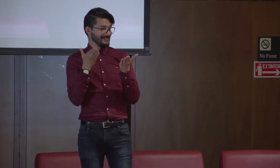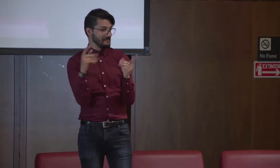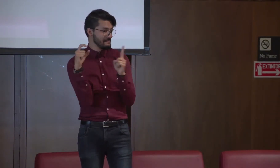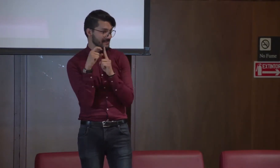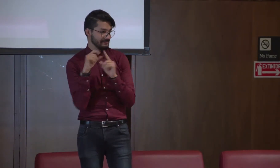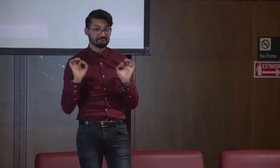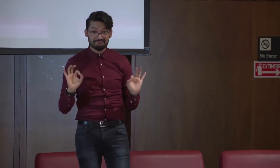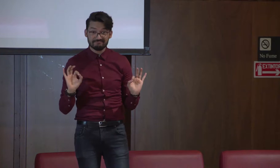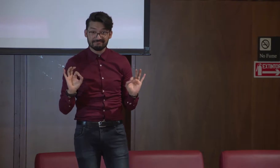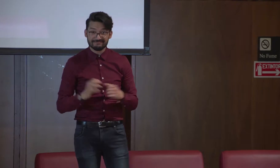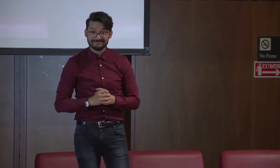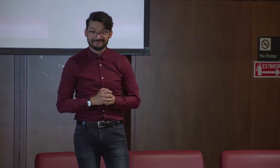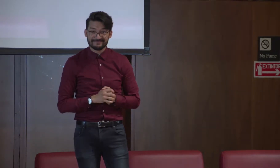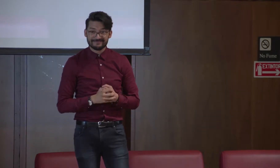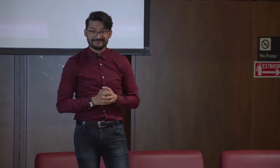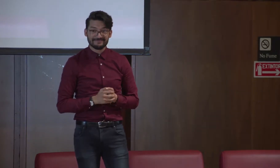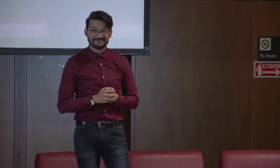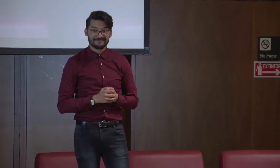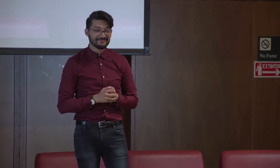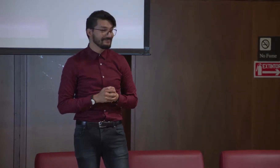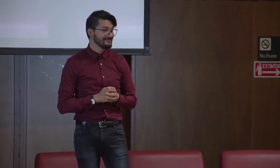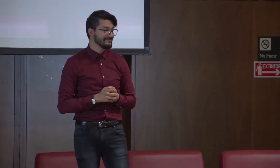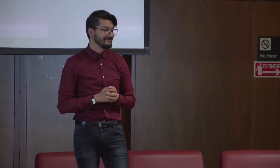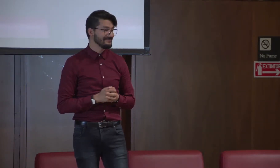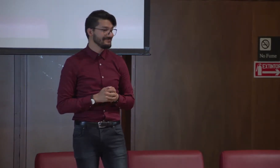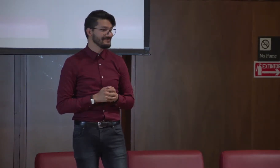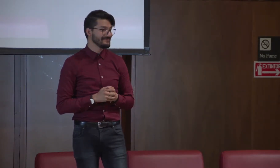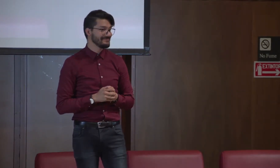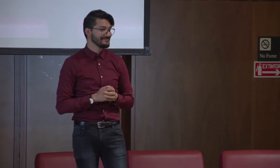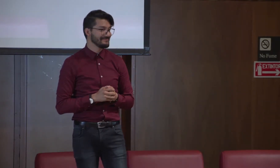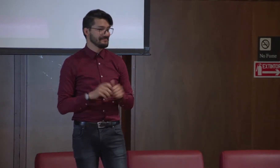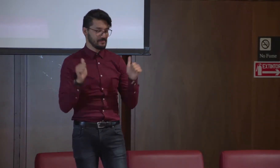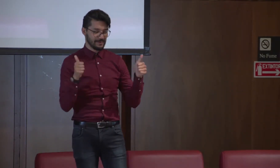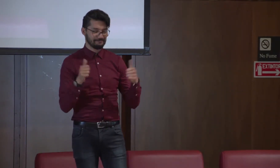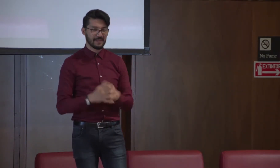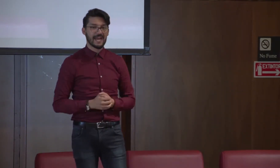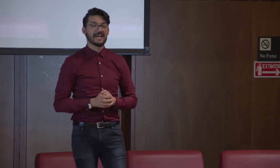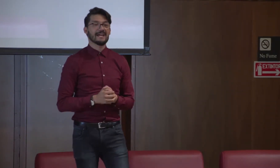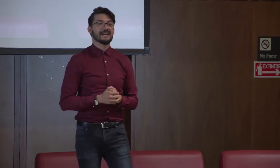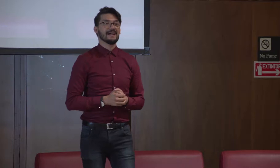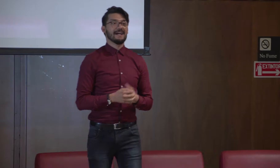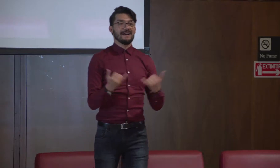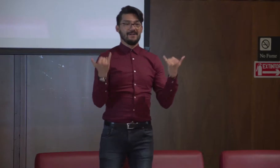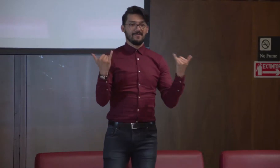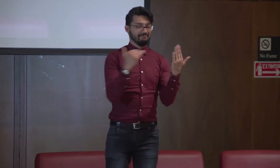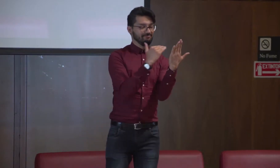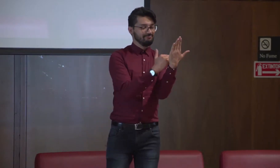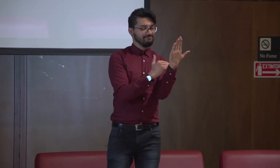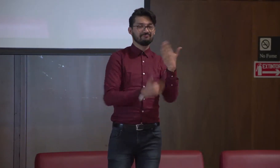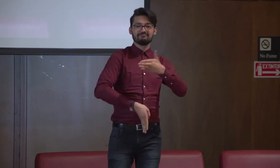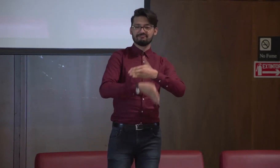también sus publicaciones haciendo las señas que aprendimos el día de hoy, señas y paz, a través del numeral que ya les di